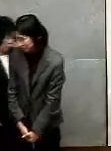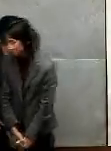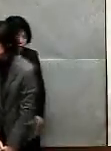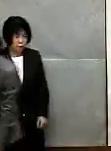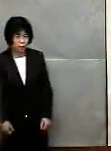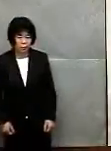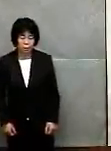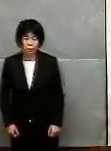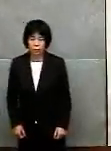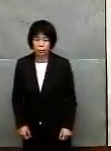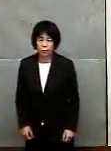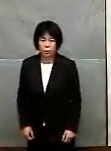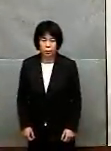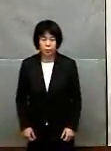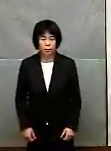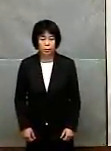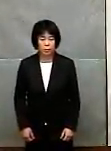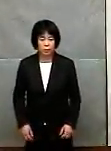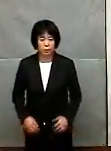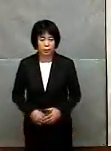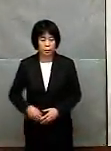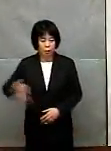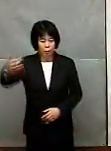河北さんどうぞ。